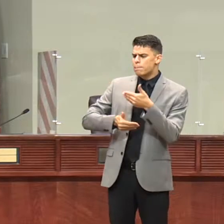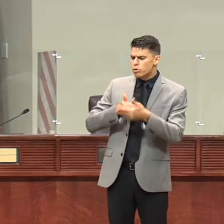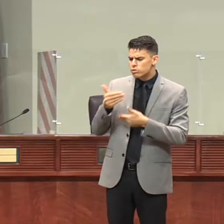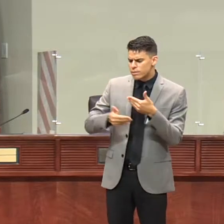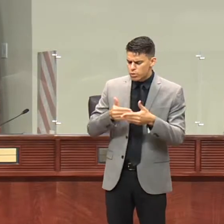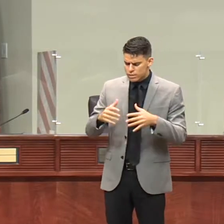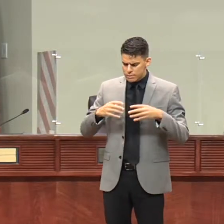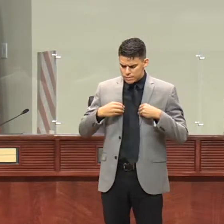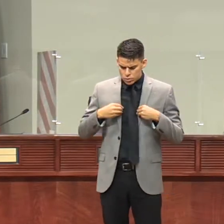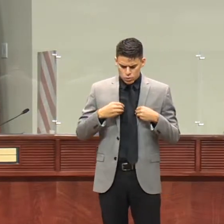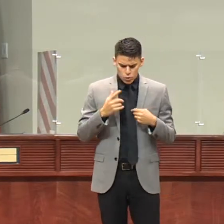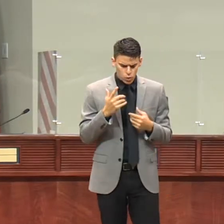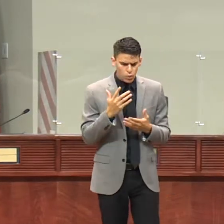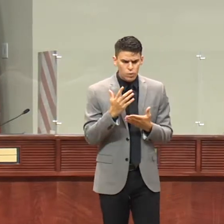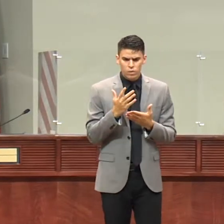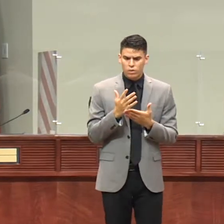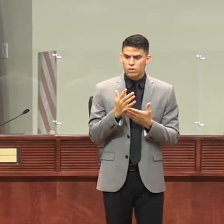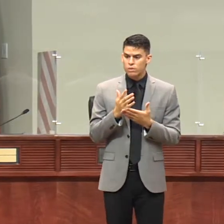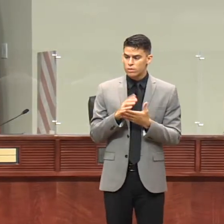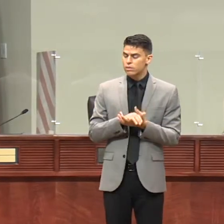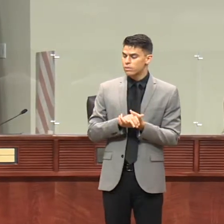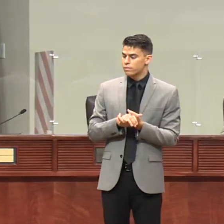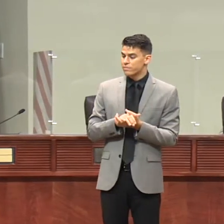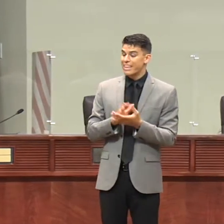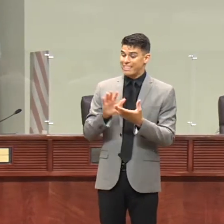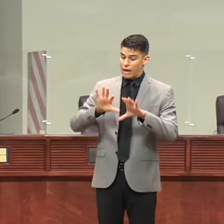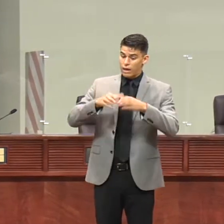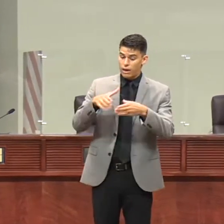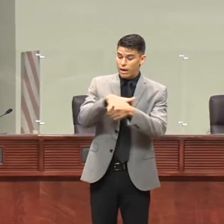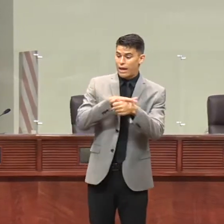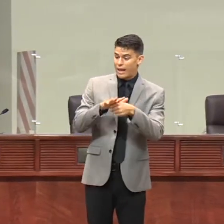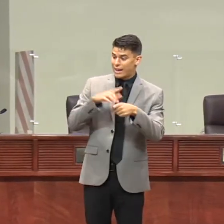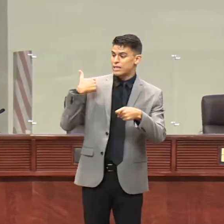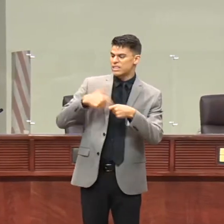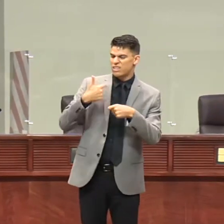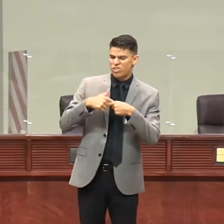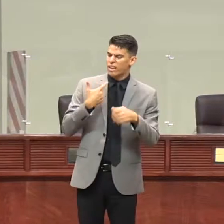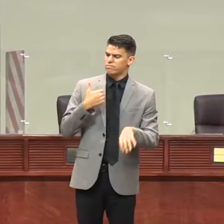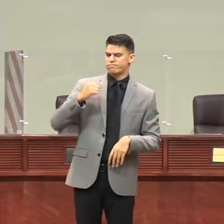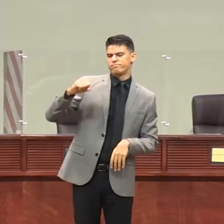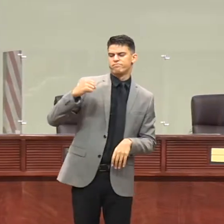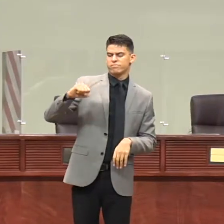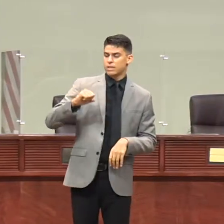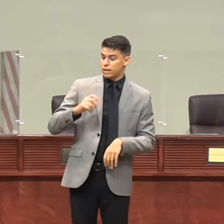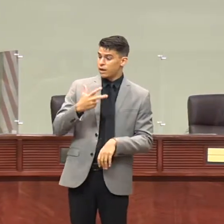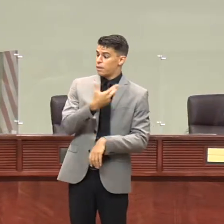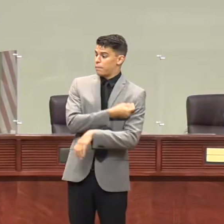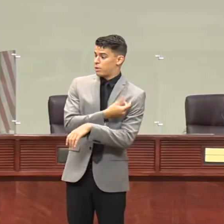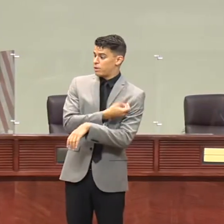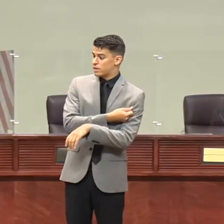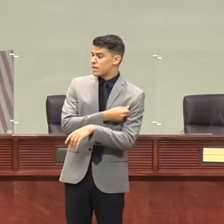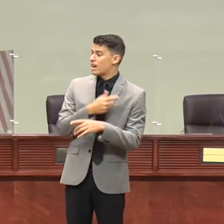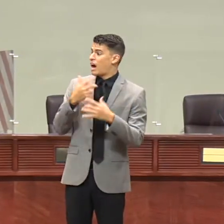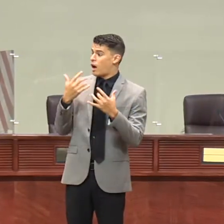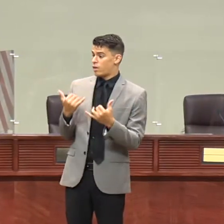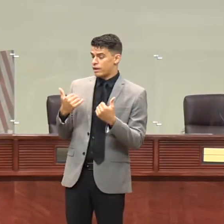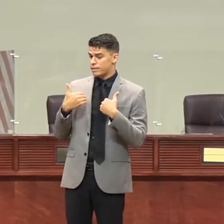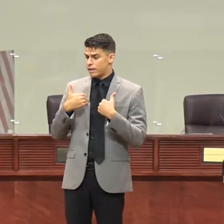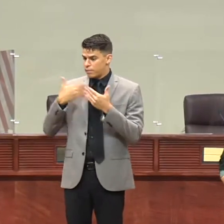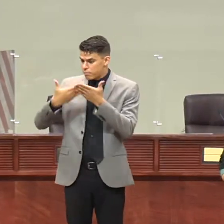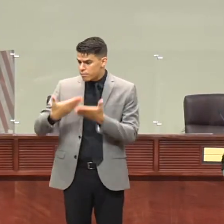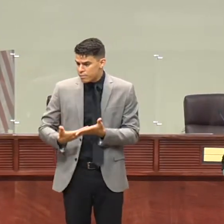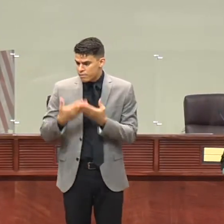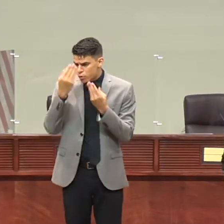un sector de los latinos que todavía se resisten a las vacunas. ¿Ha ido creciendo el porcentaje de inmunizados de nuestra comunidad latina del condado Orange en las últimas